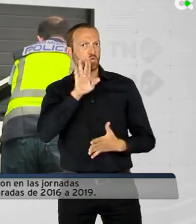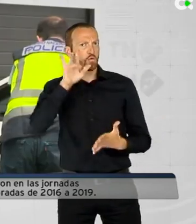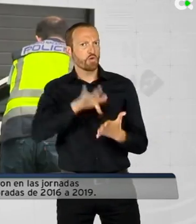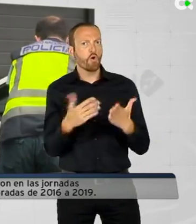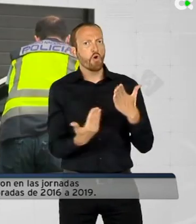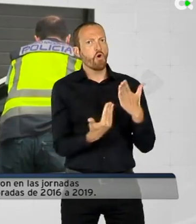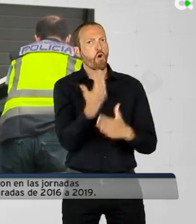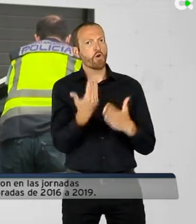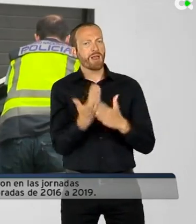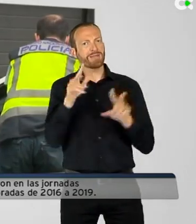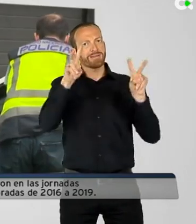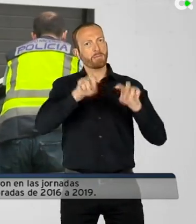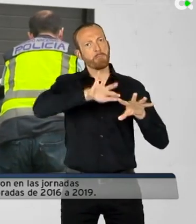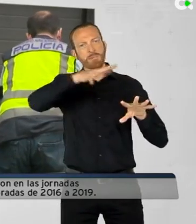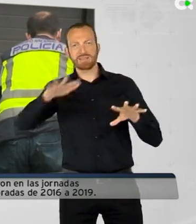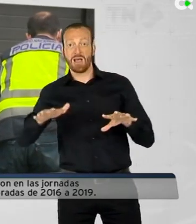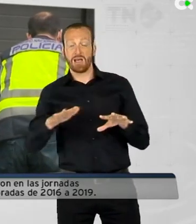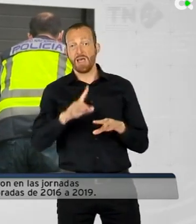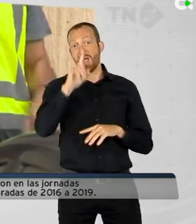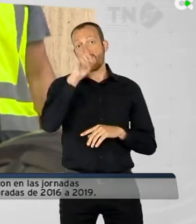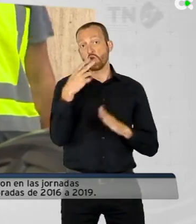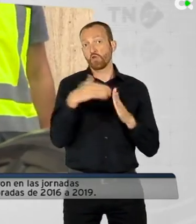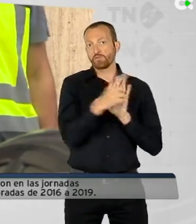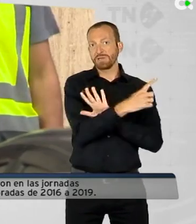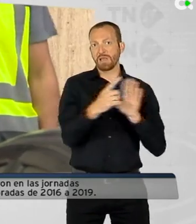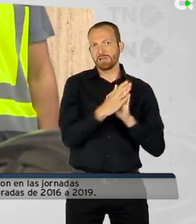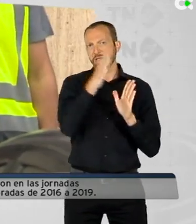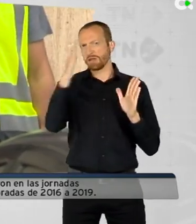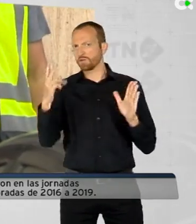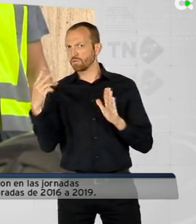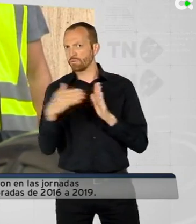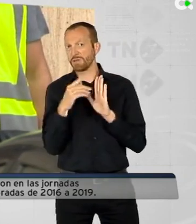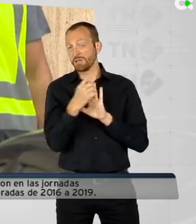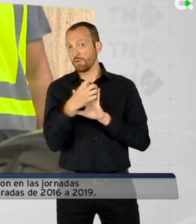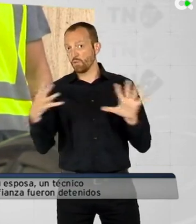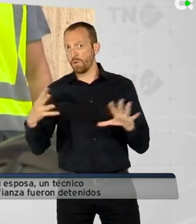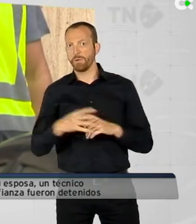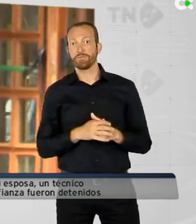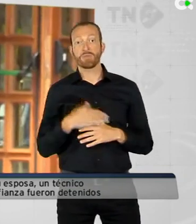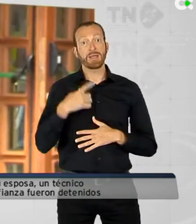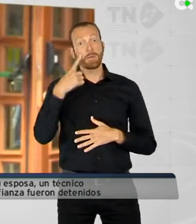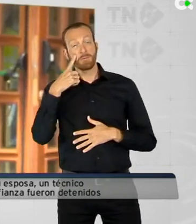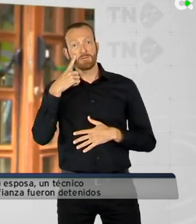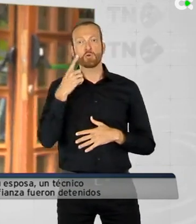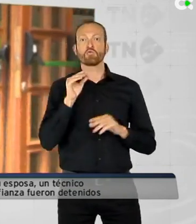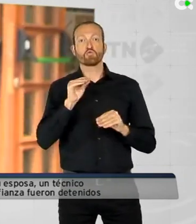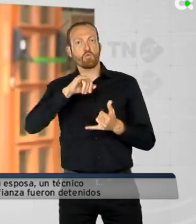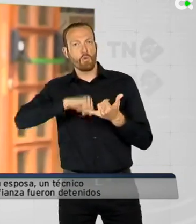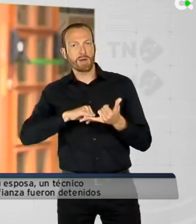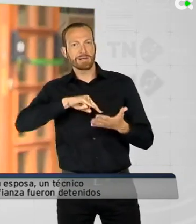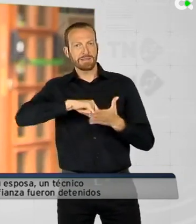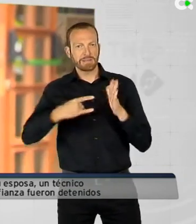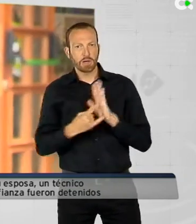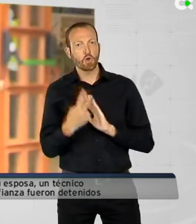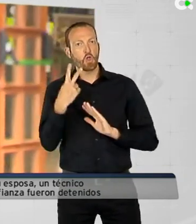en las jornadas sobre el paisaje celebradas de 2016 a 2019. El interventor, su esposa, un técnico y